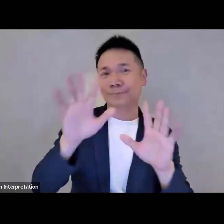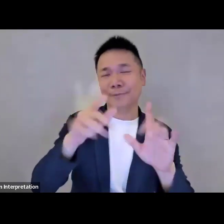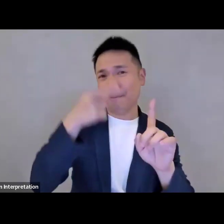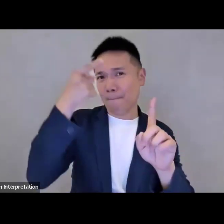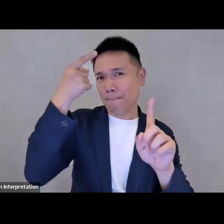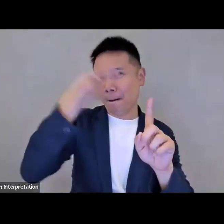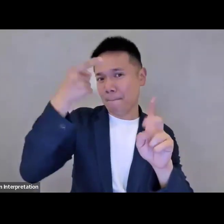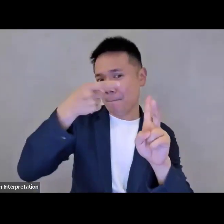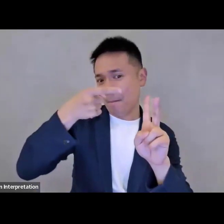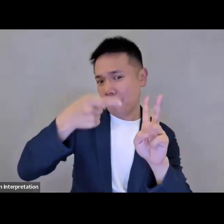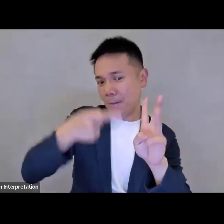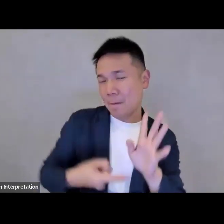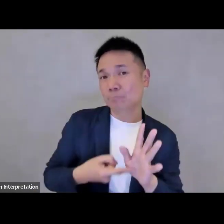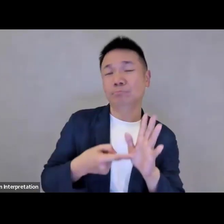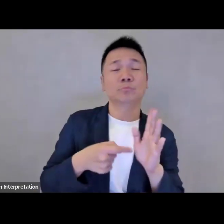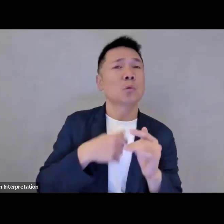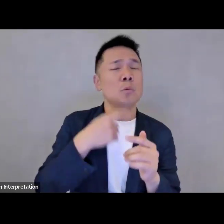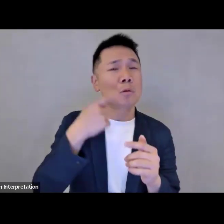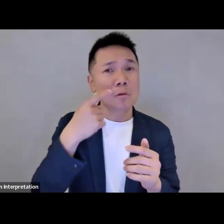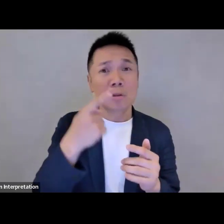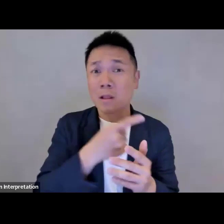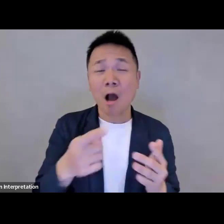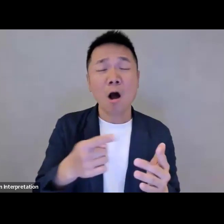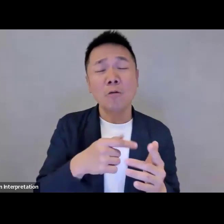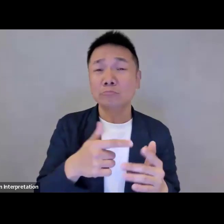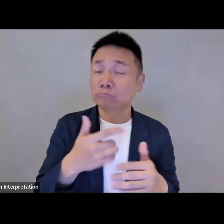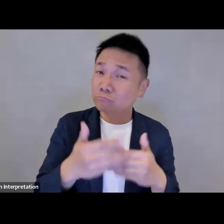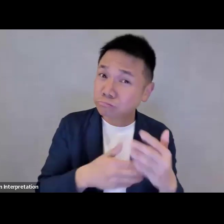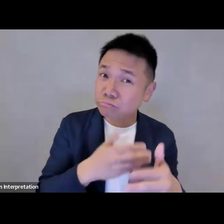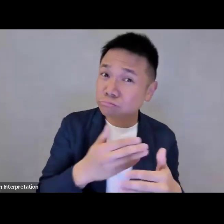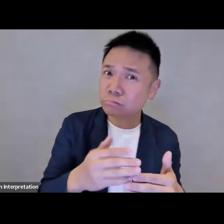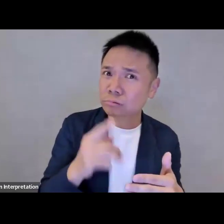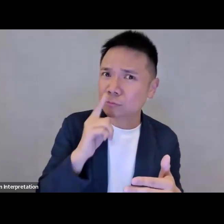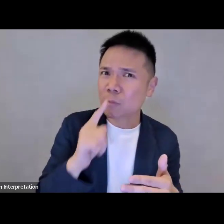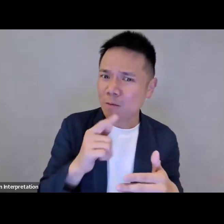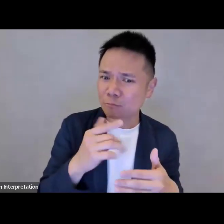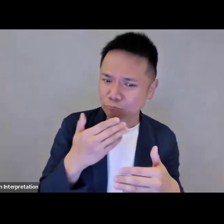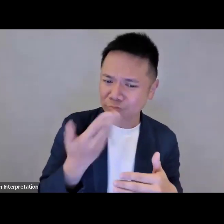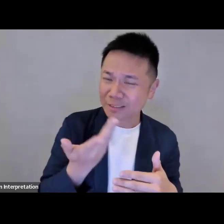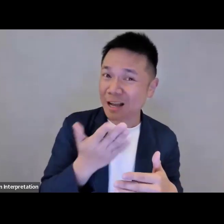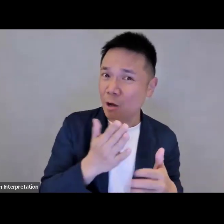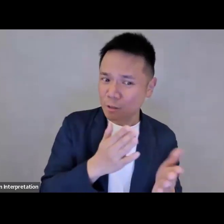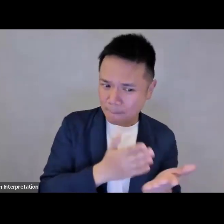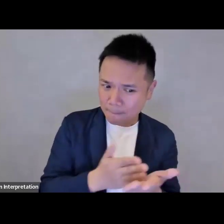而且呢感谢他创建的这些连结。